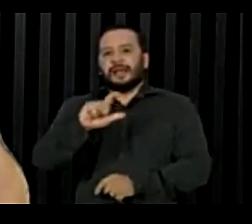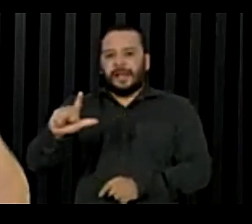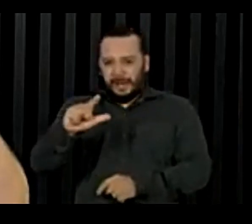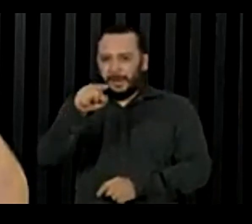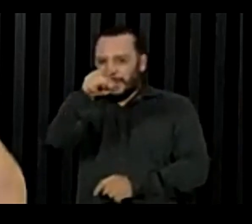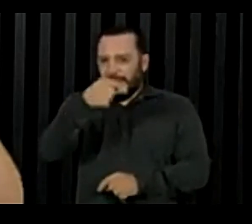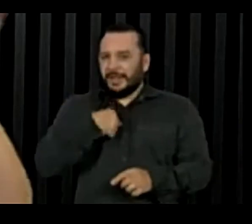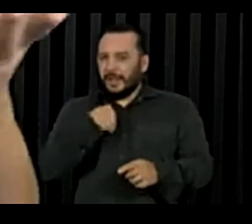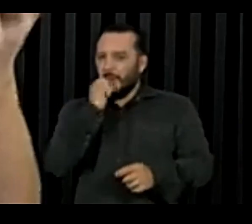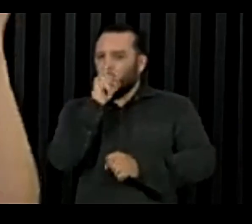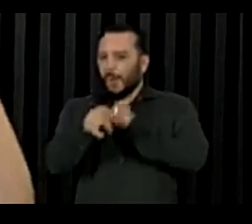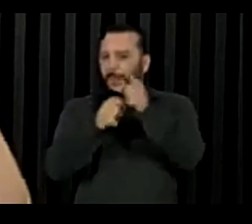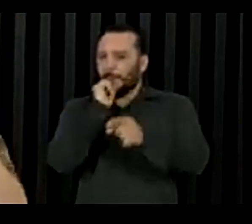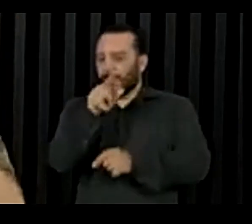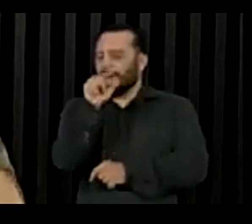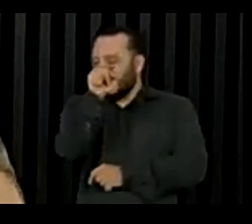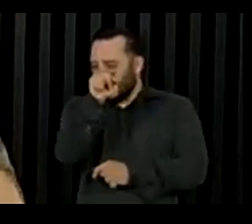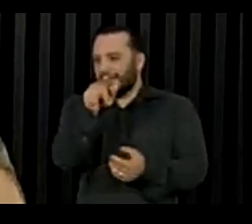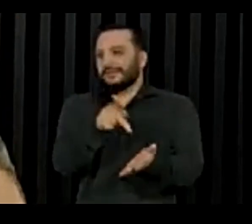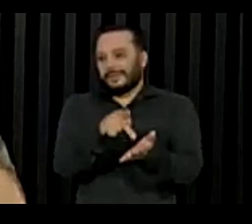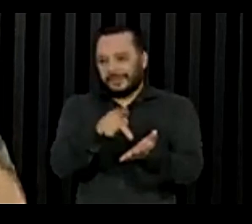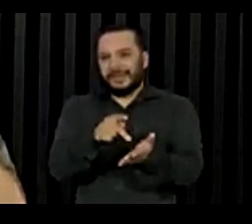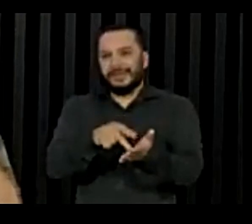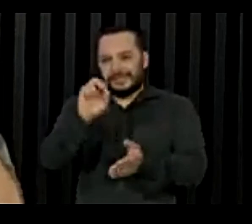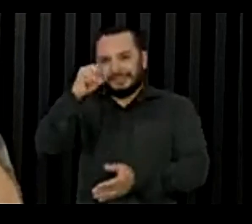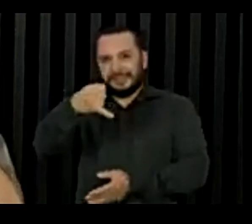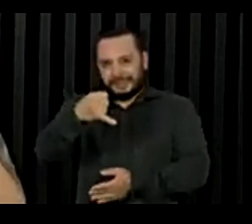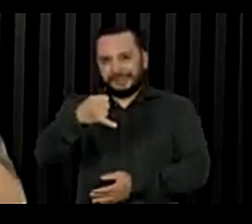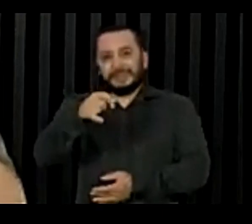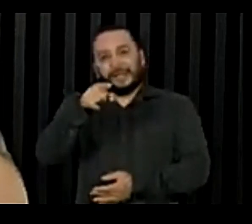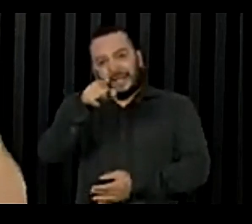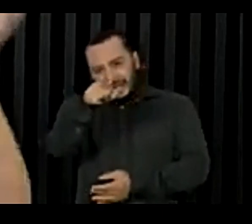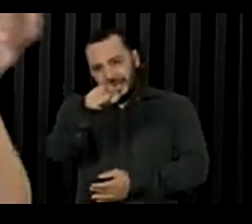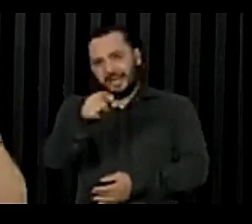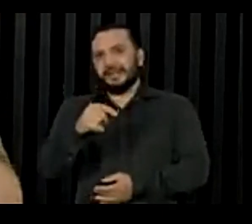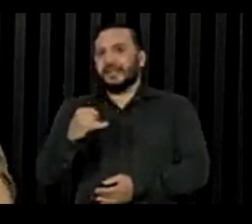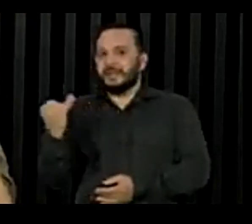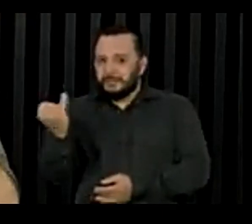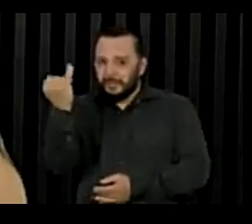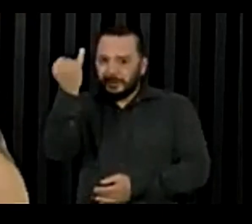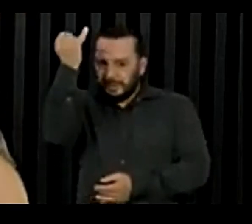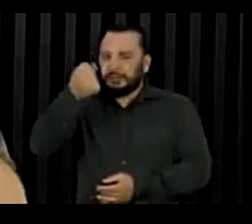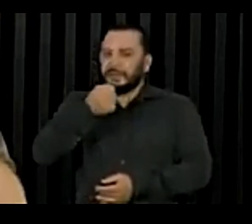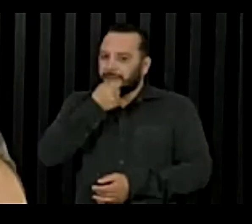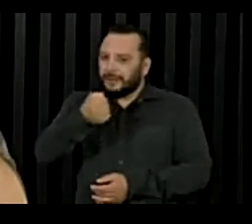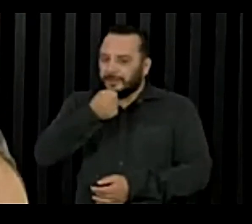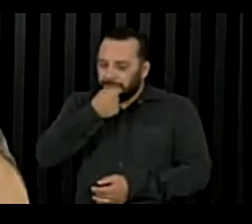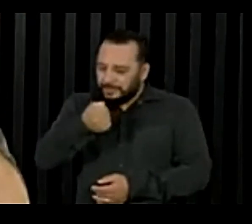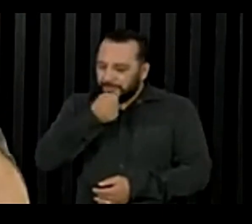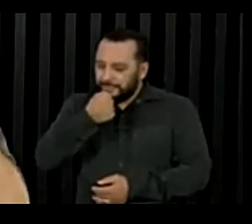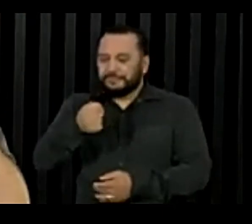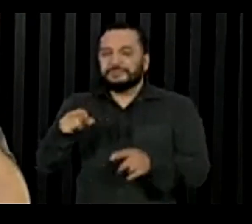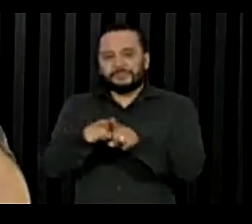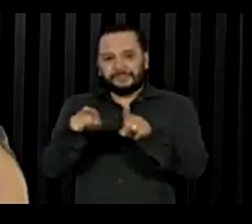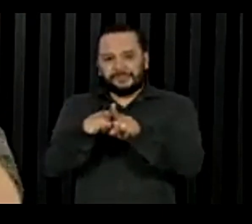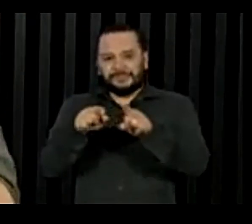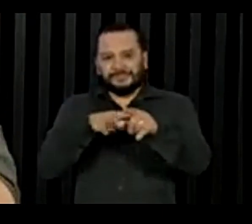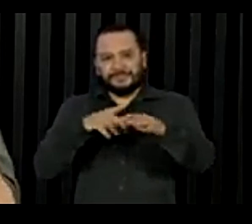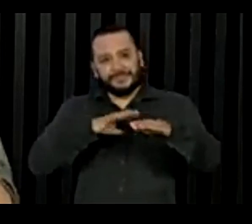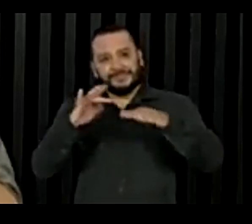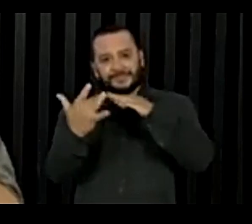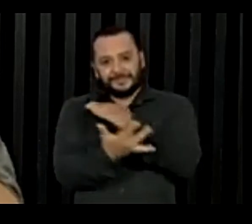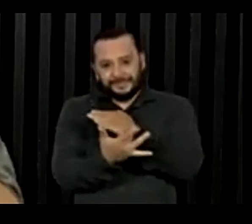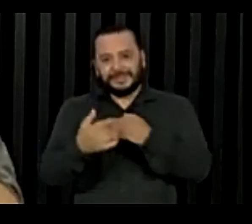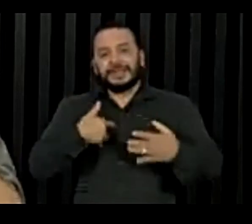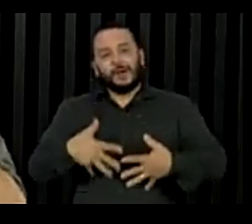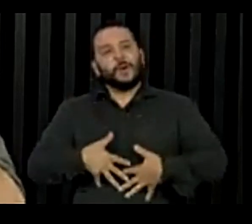Raquel hoje, né, tem uma presença tão importante na imprensa e nas redes sociais E eu tô com muito